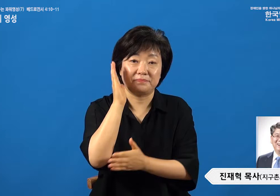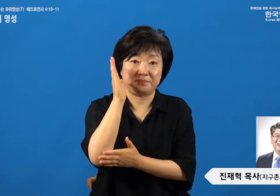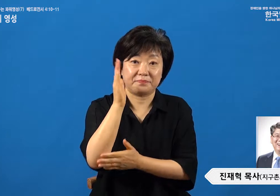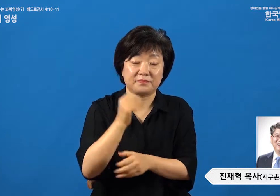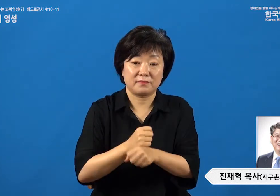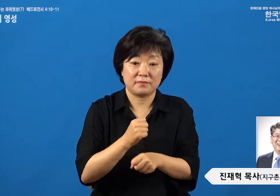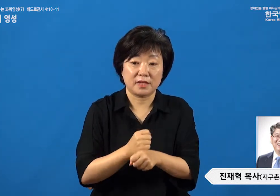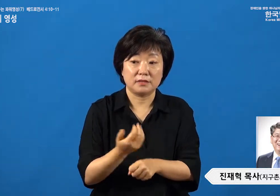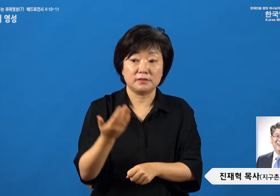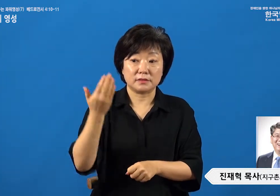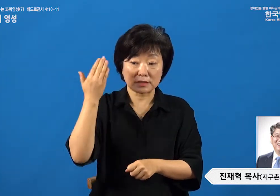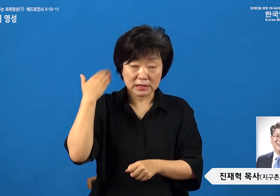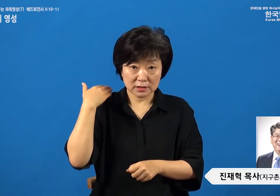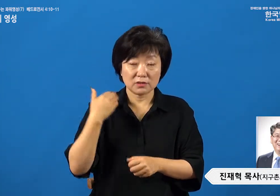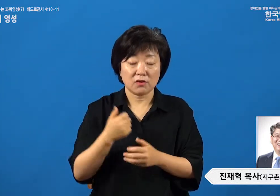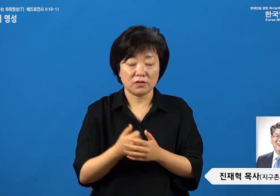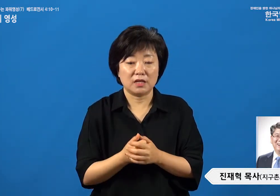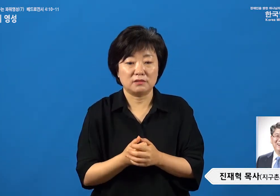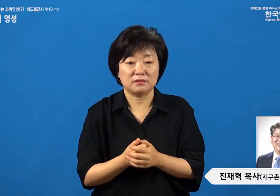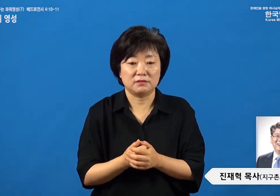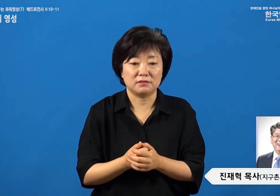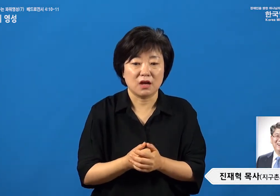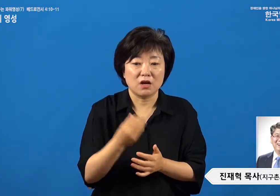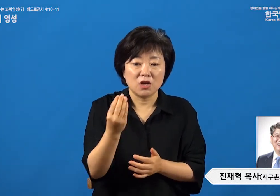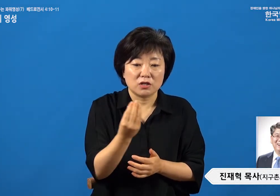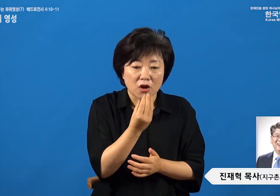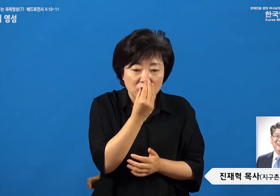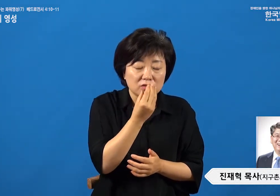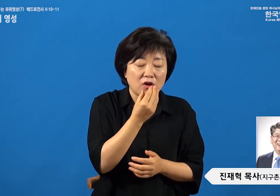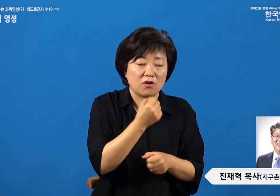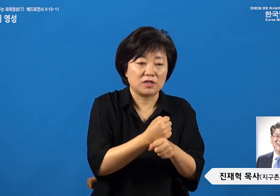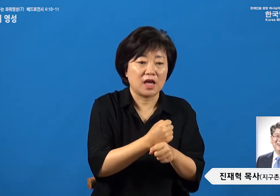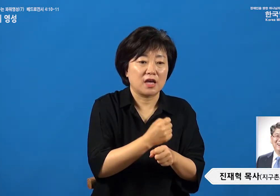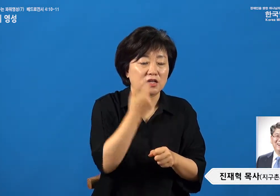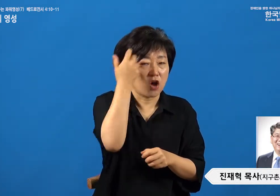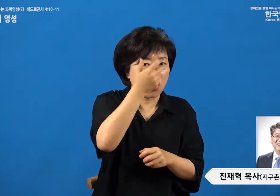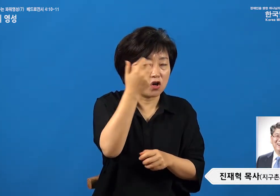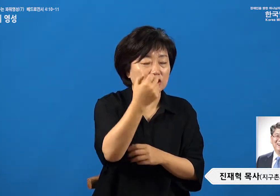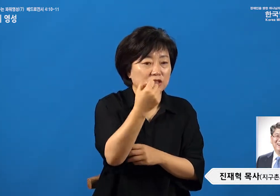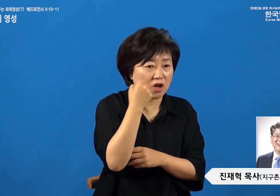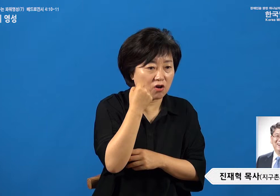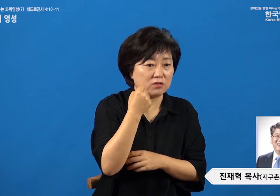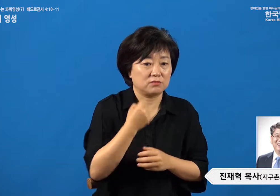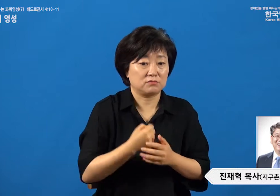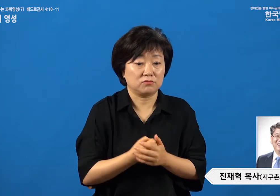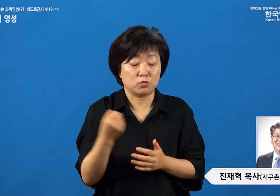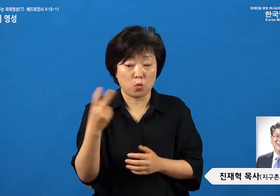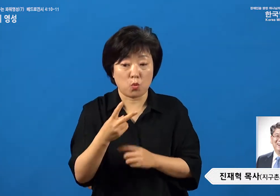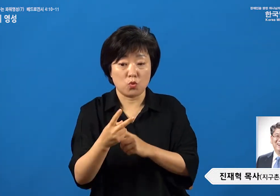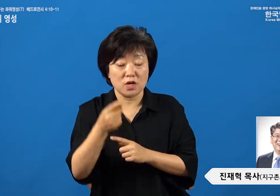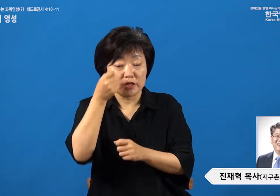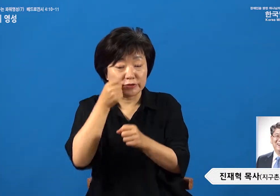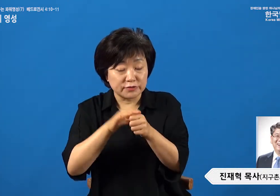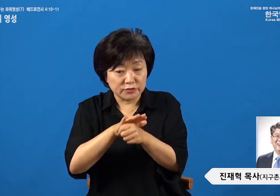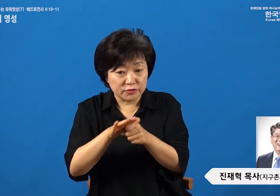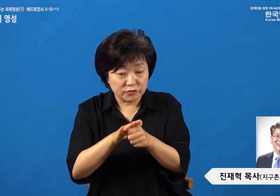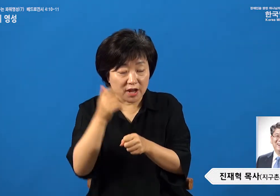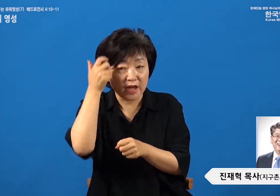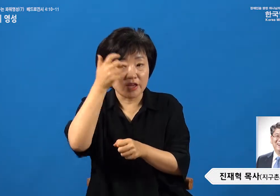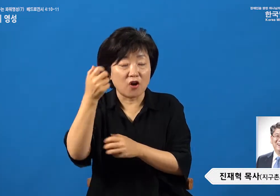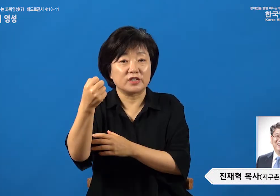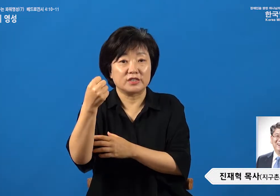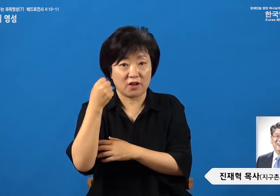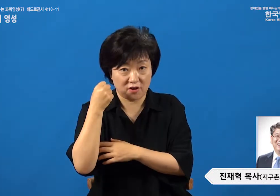말씀을 나누었습니다. 긍휼의 영성에 대한 말씀을 함께 했습니다. 긍휼의 영성과